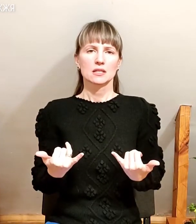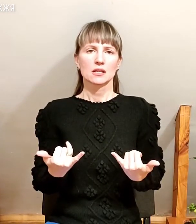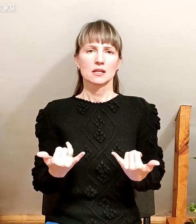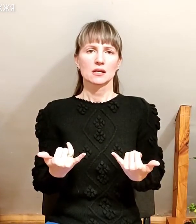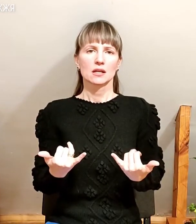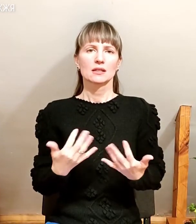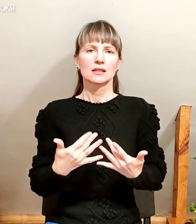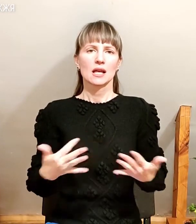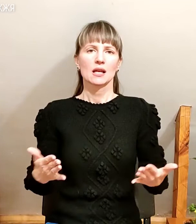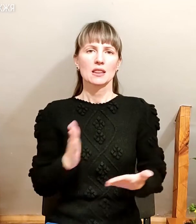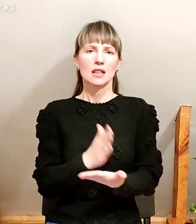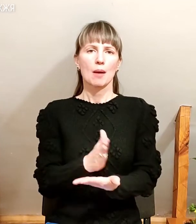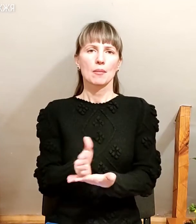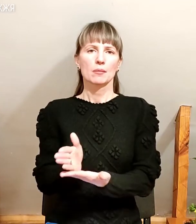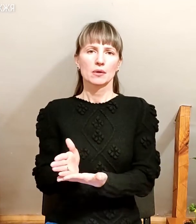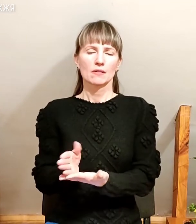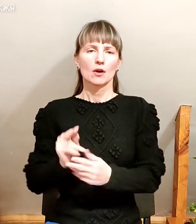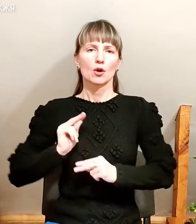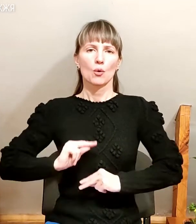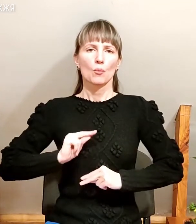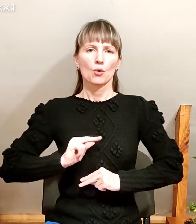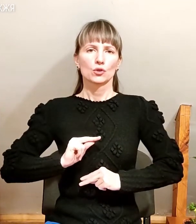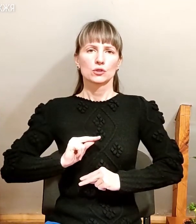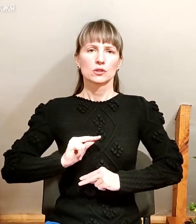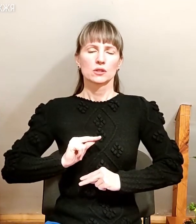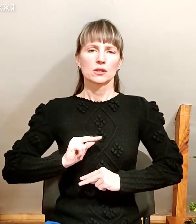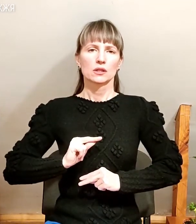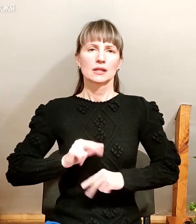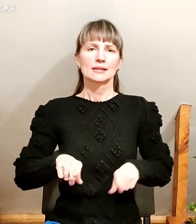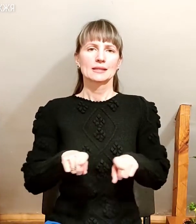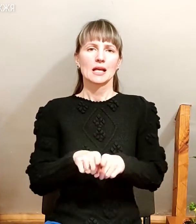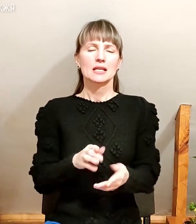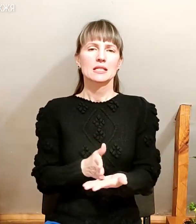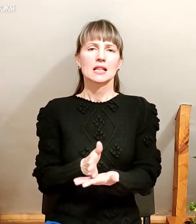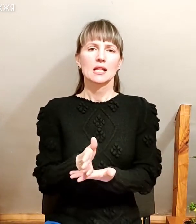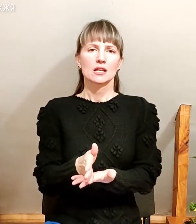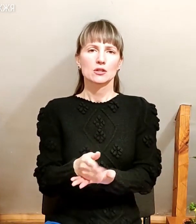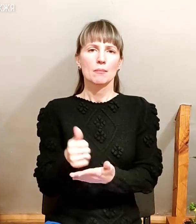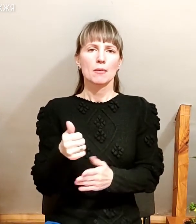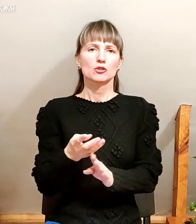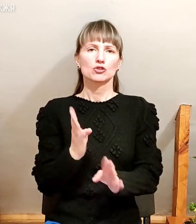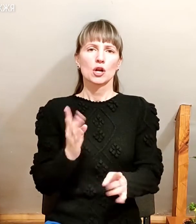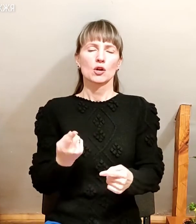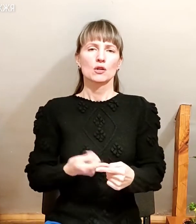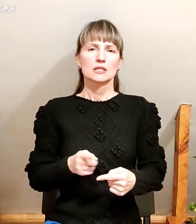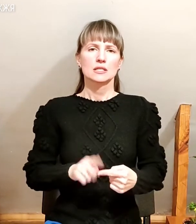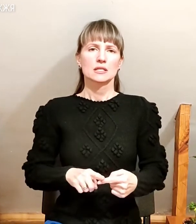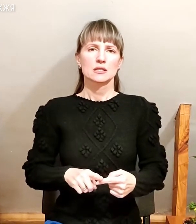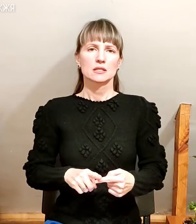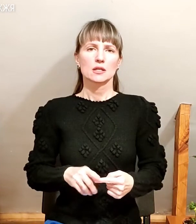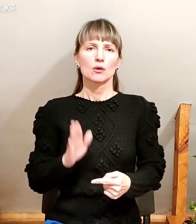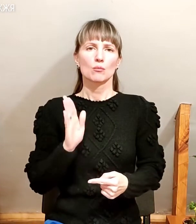декілька напрямків роботи, таких стратегічних. Тобто, в першу чергу, звичайно, це будуть біженці і